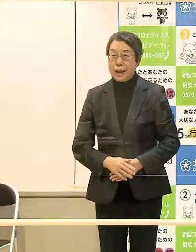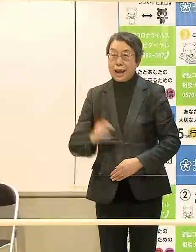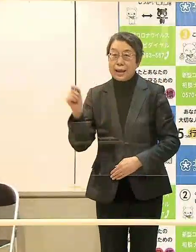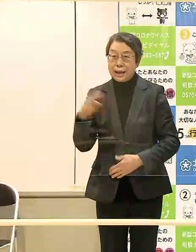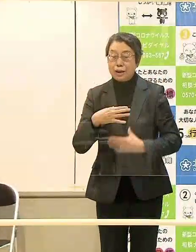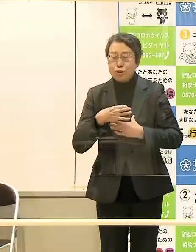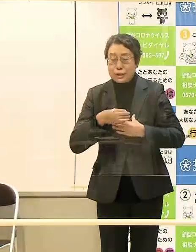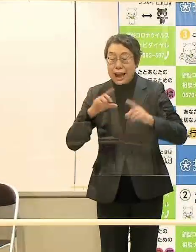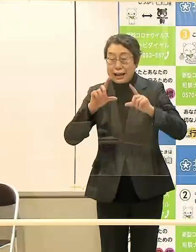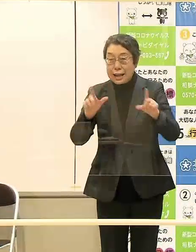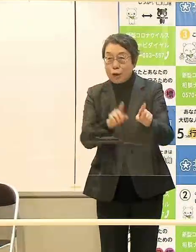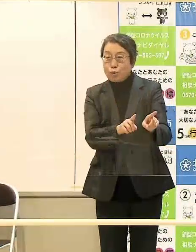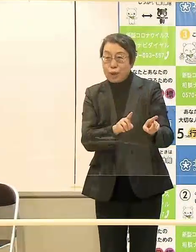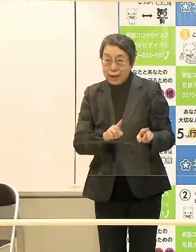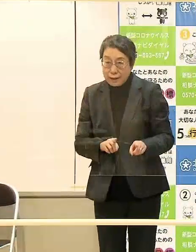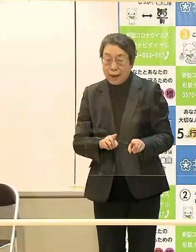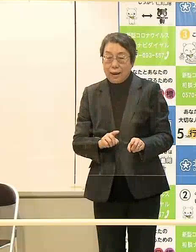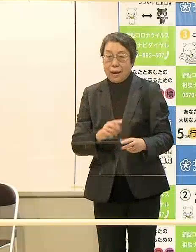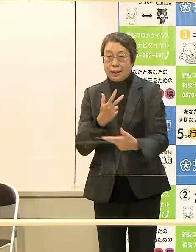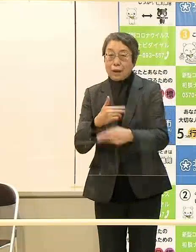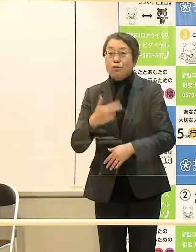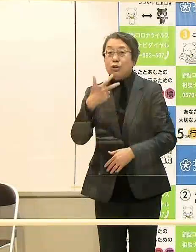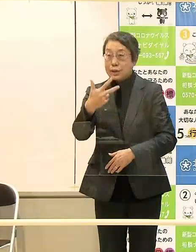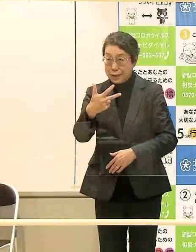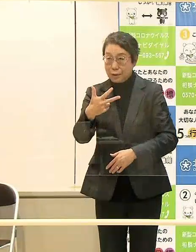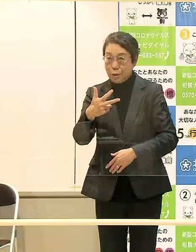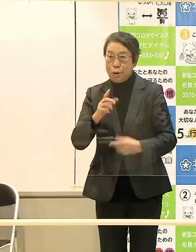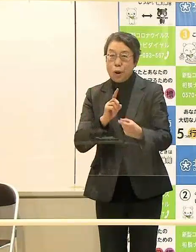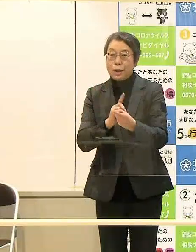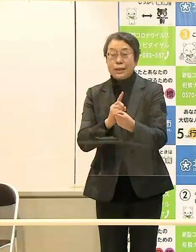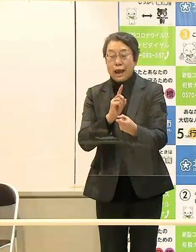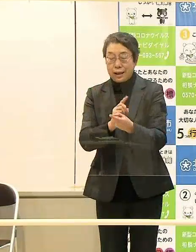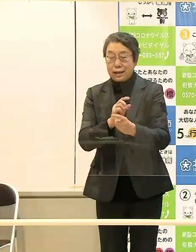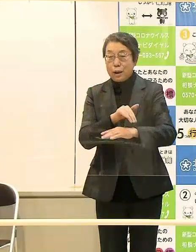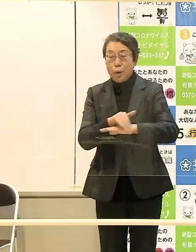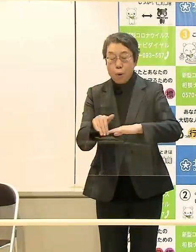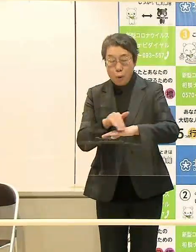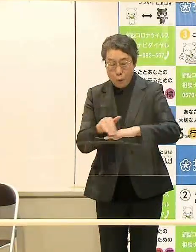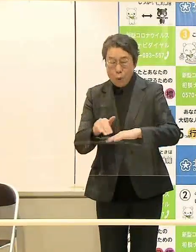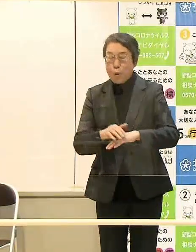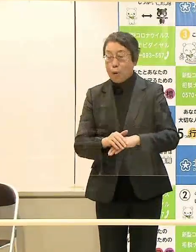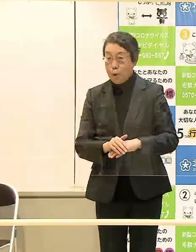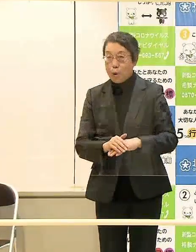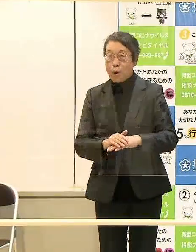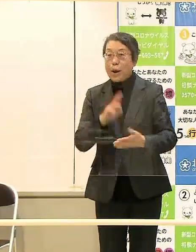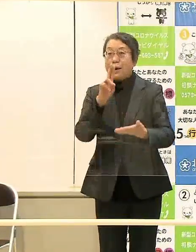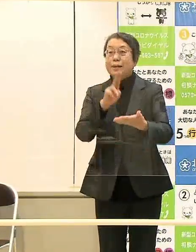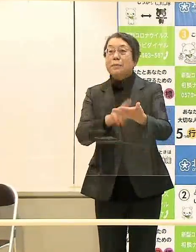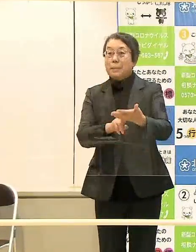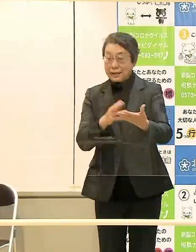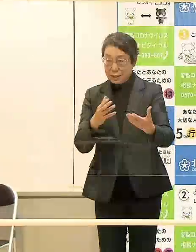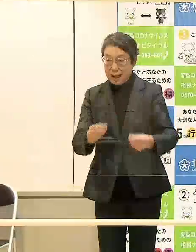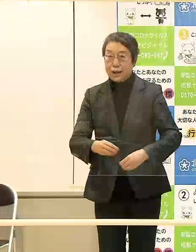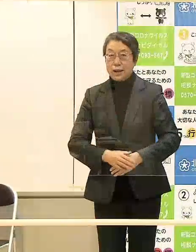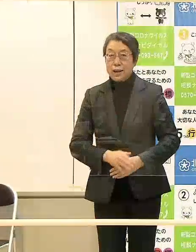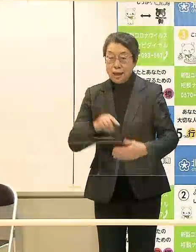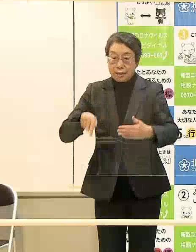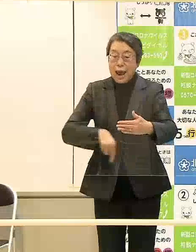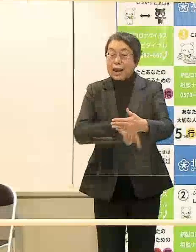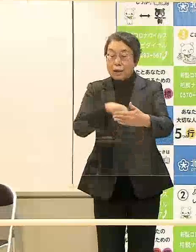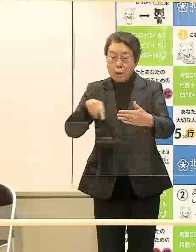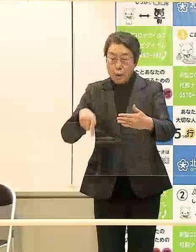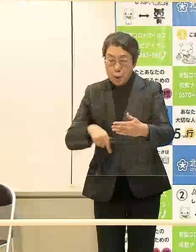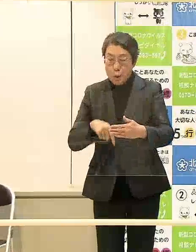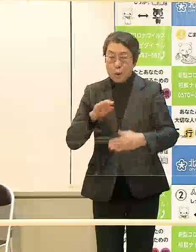事態宣言を受けての市の対応について今日日決定確認をしたところでありますのでその概要を